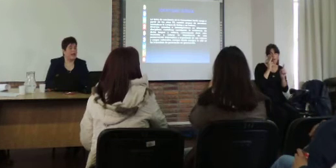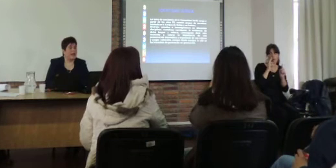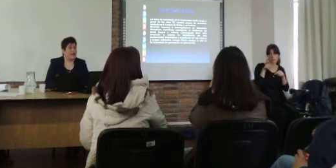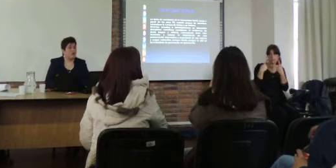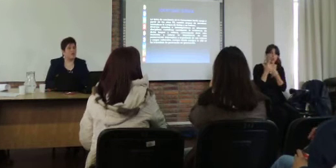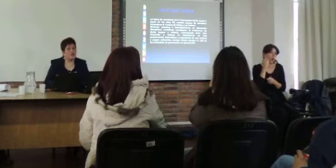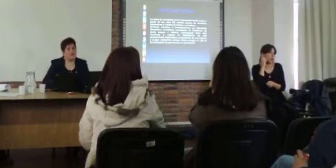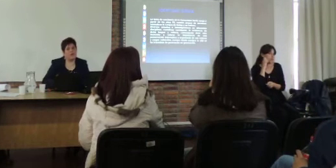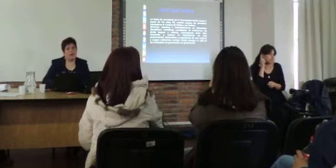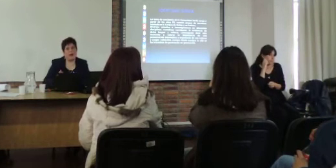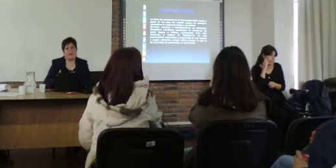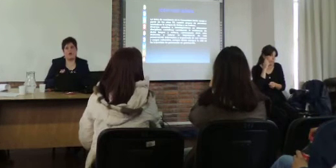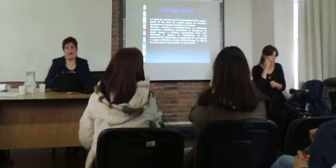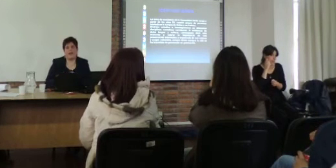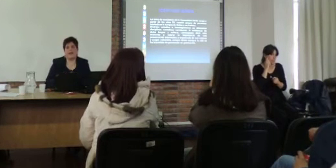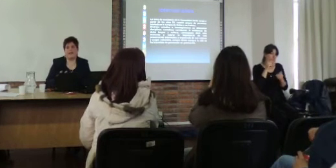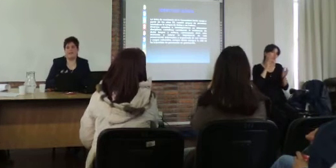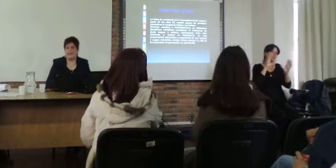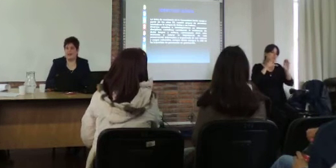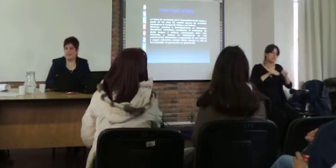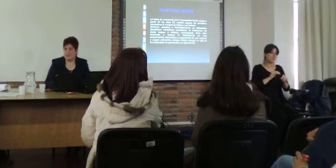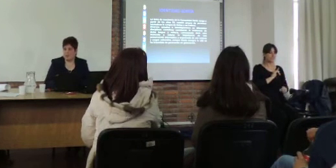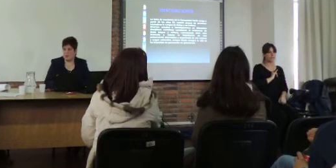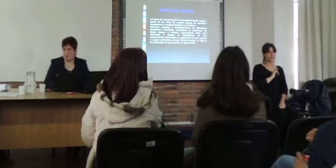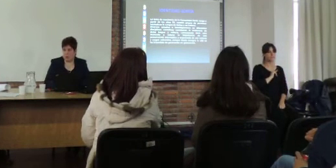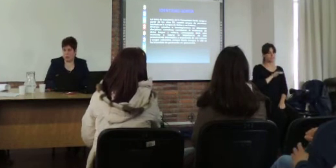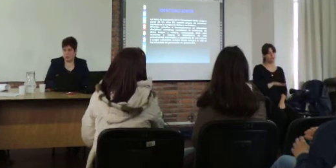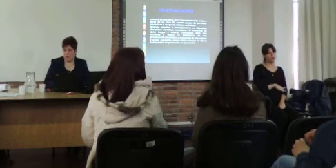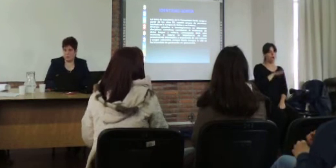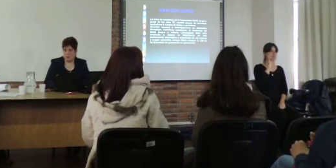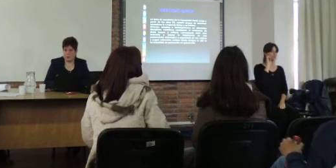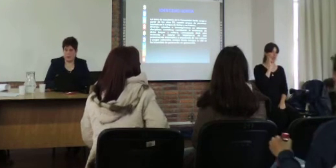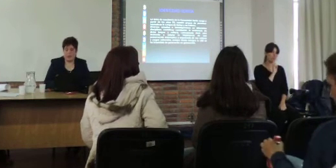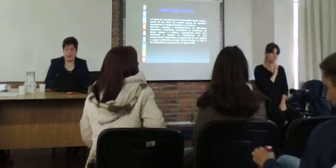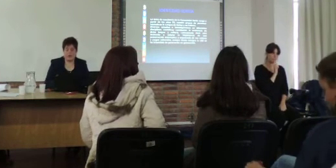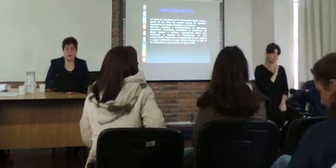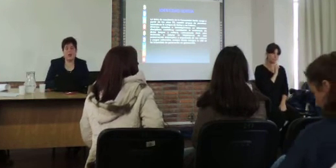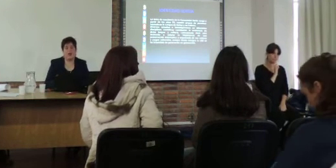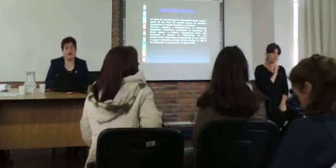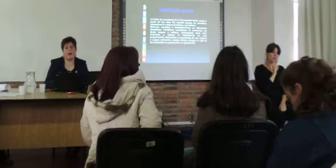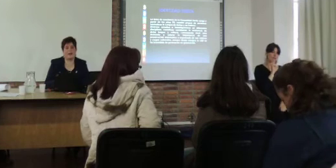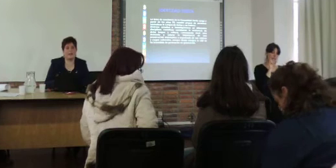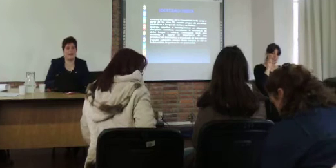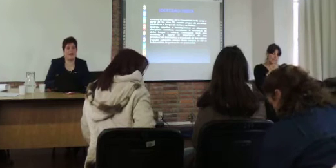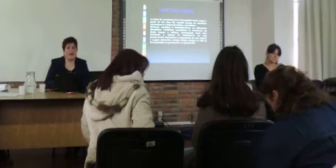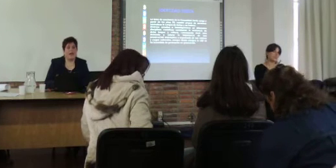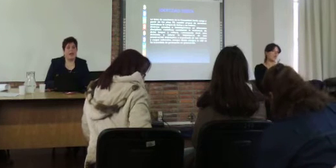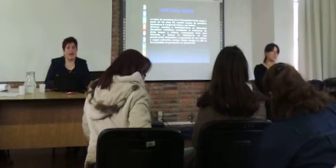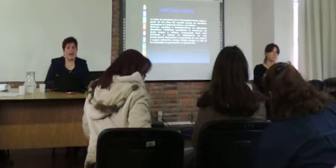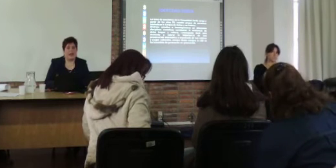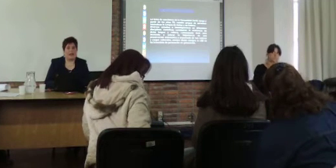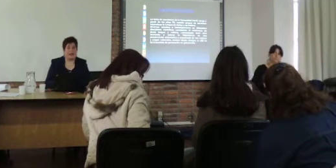¿no? Todo eso va formando lo que es la identidad de ser sordo, ¿sí? Y eso es lo que lo hace